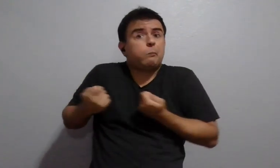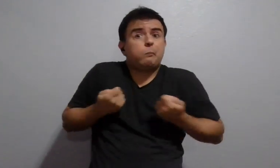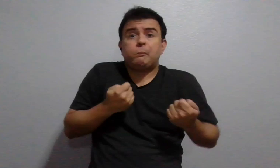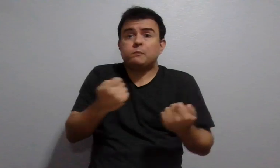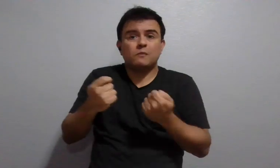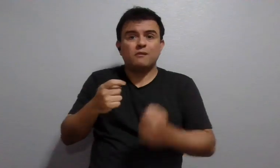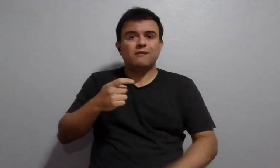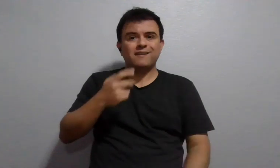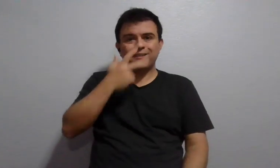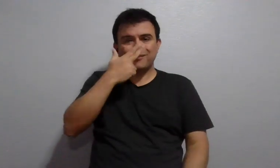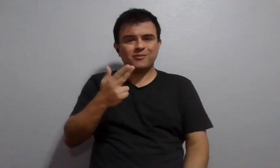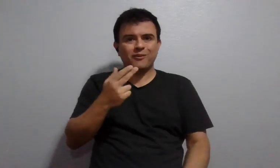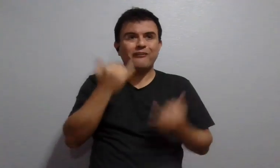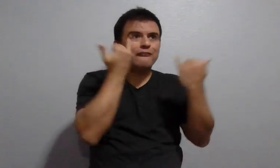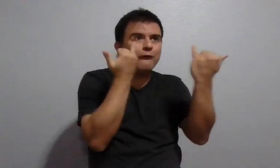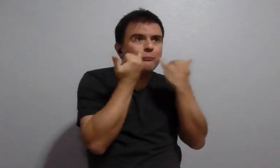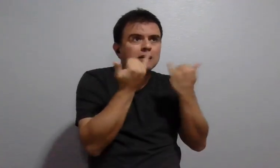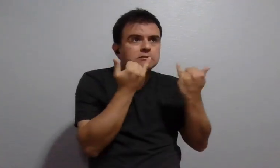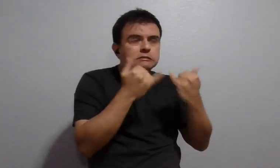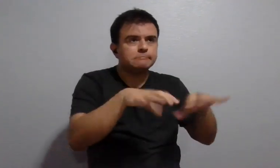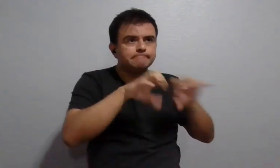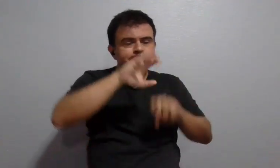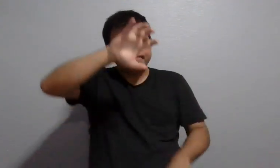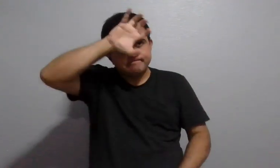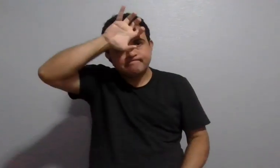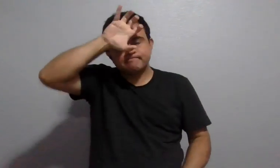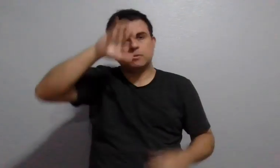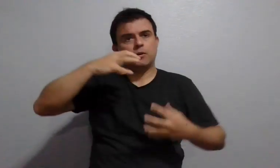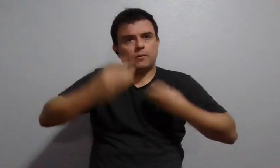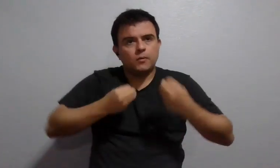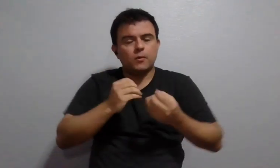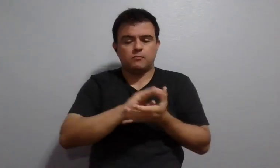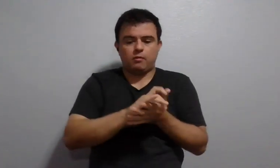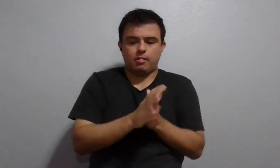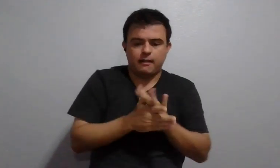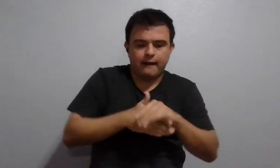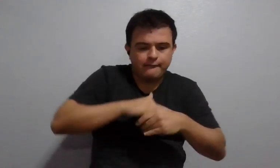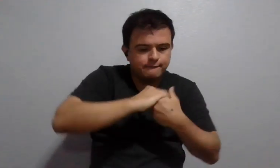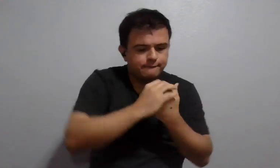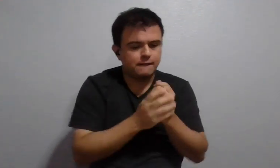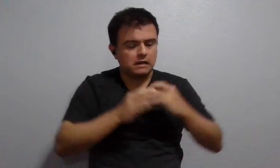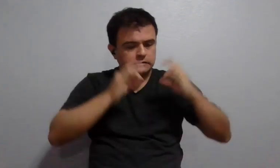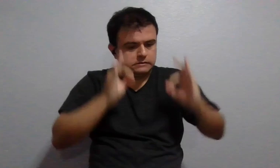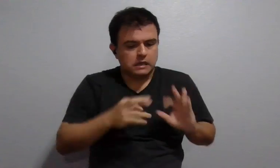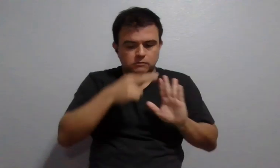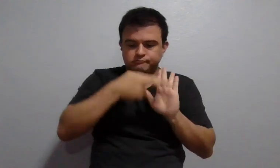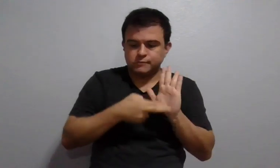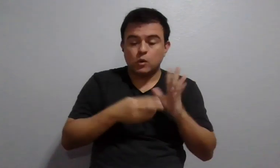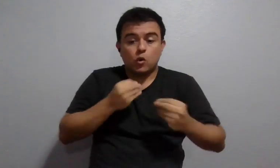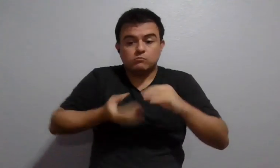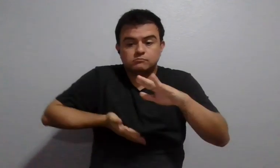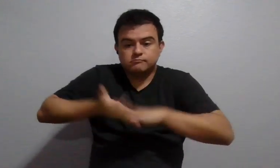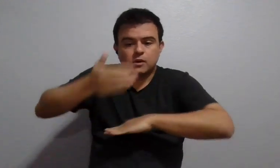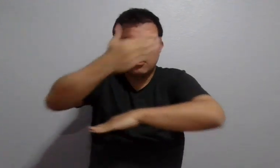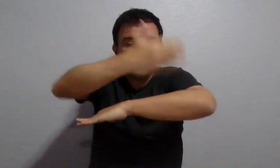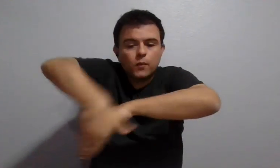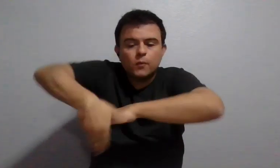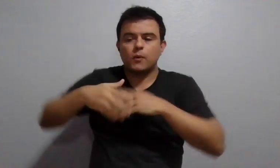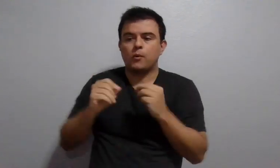faz lembrar como é que a gente tem que lavar a mão, a gente tem que sair para a rua, tem que manter a distância, essa área